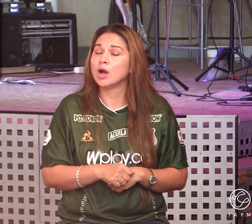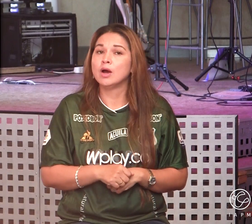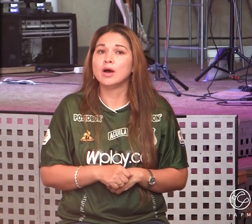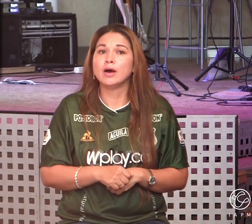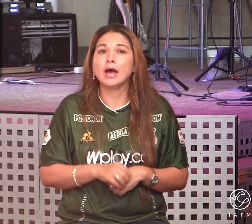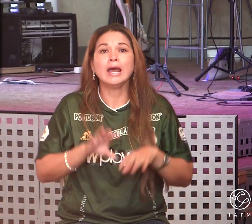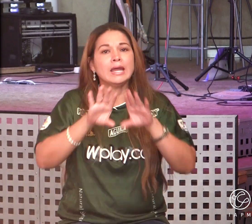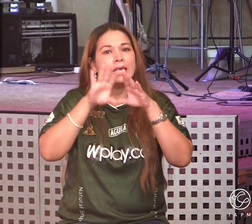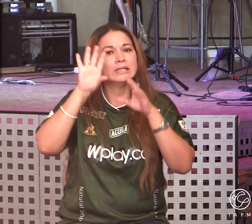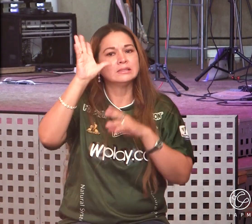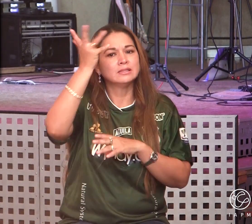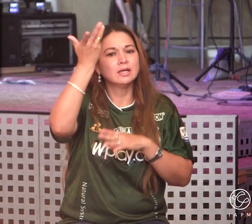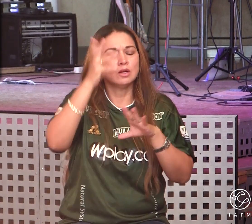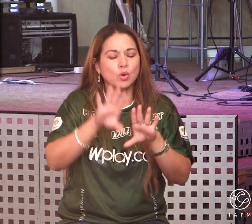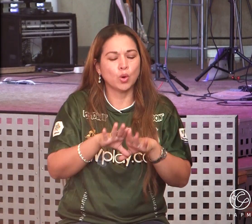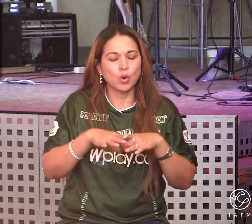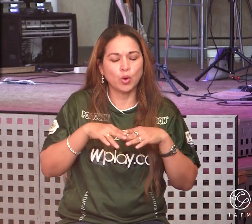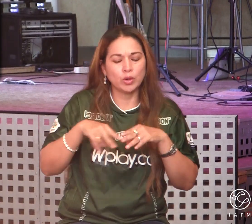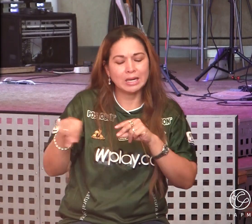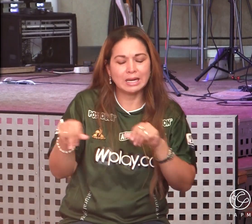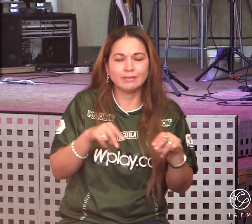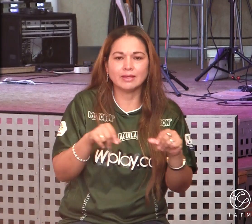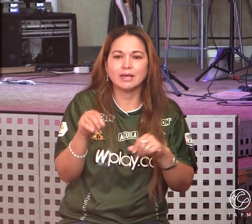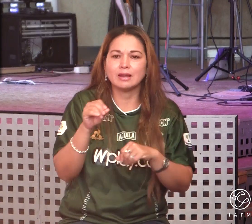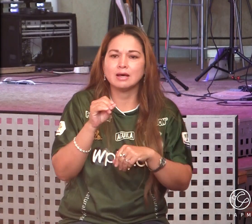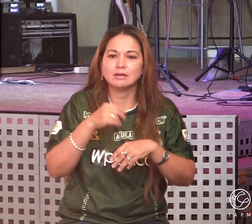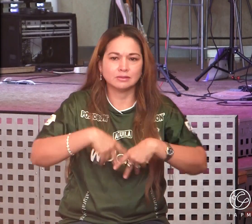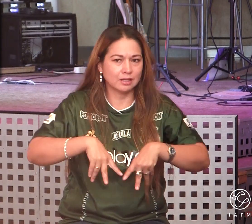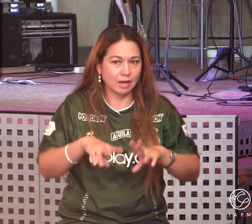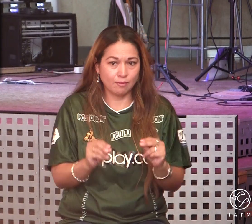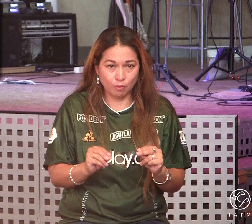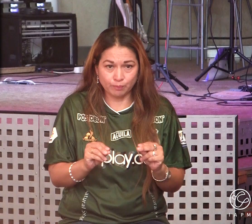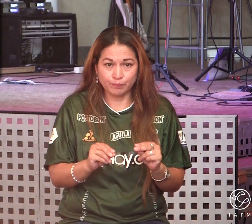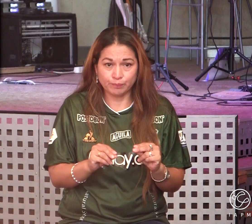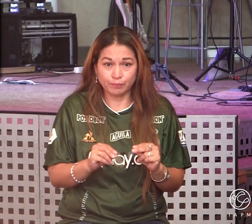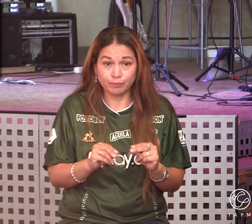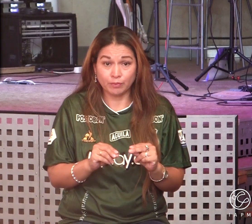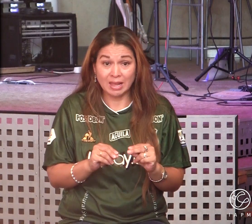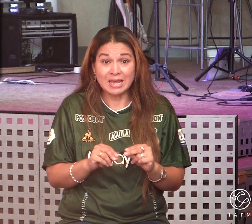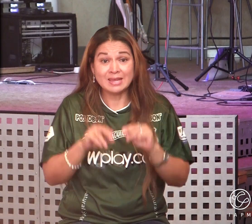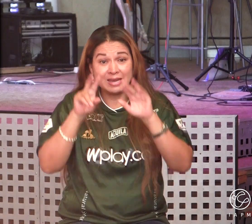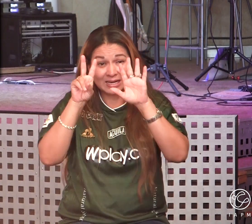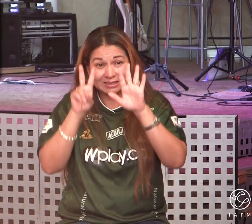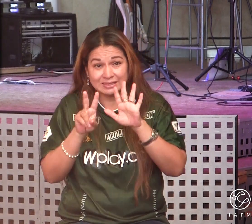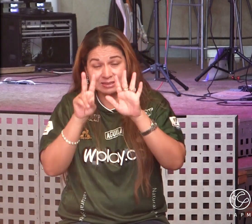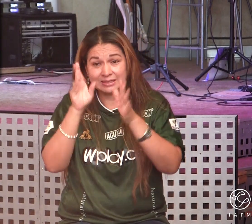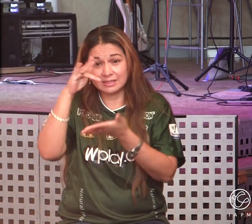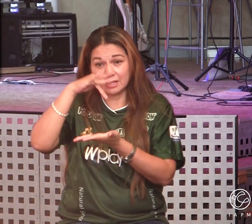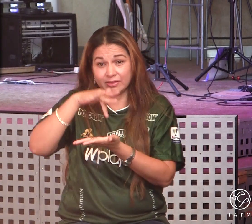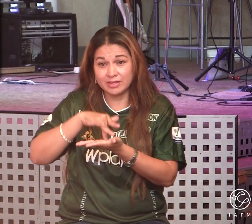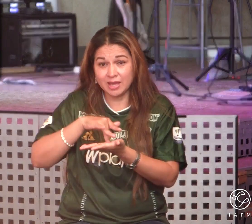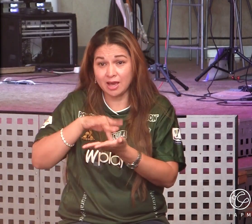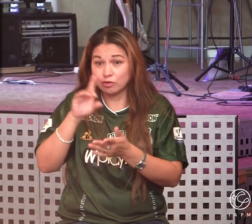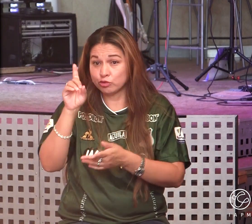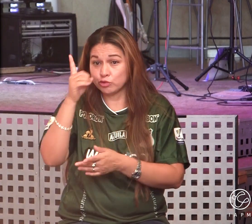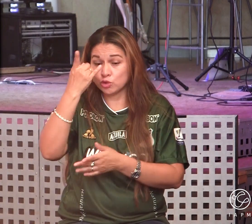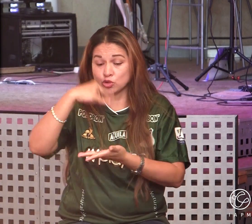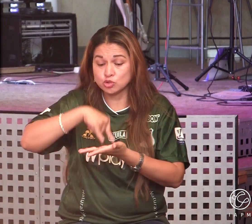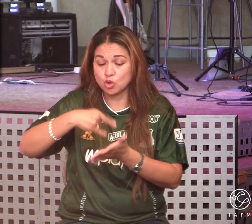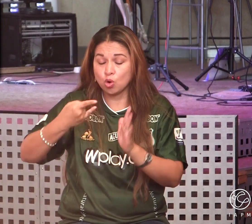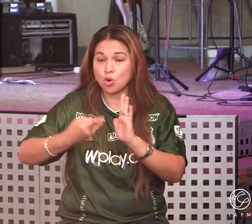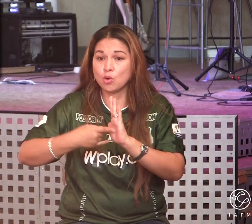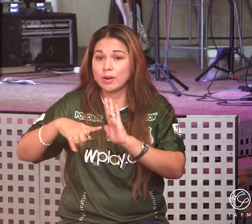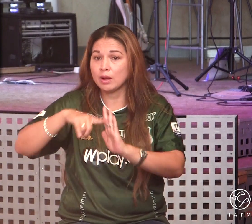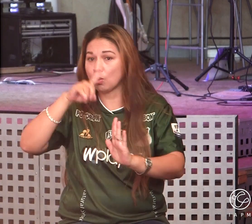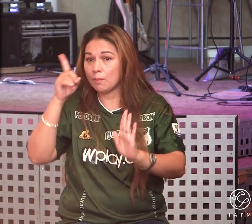acabados los cielos y la tierra y todas sus huestes. Y en el séptimo día completó Dios la obra que había